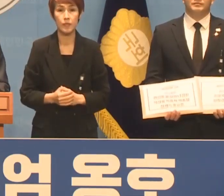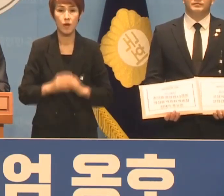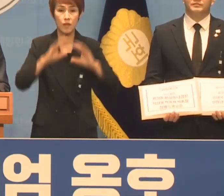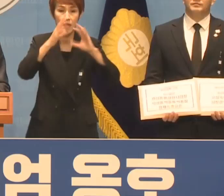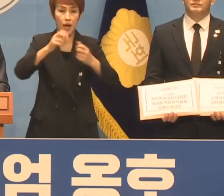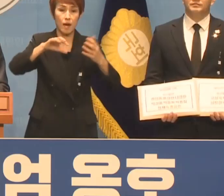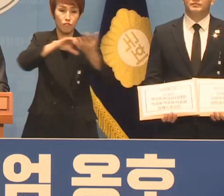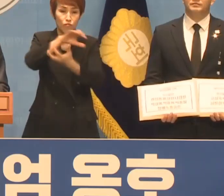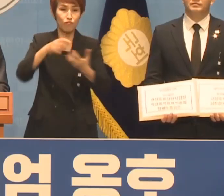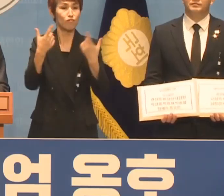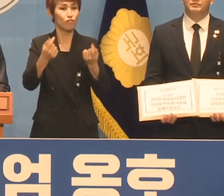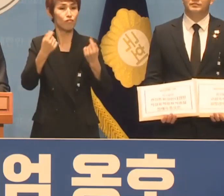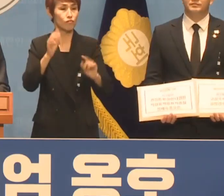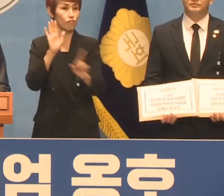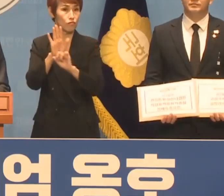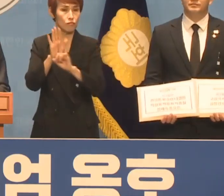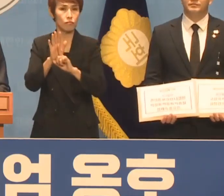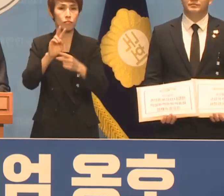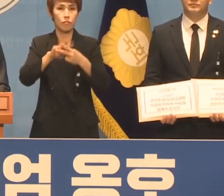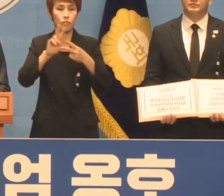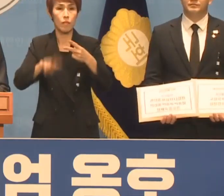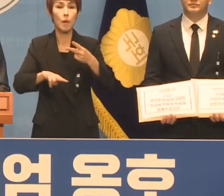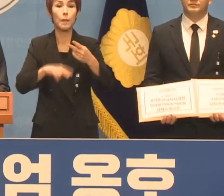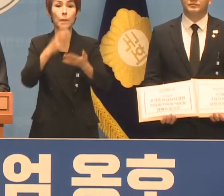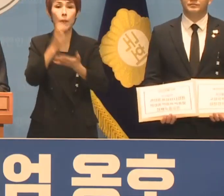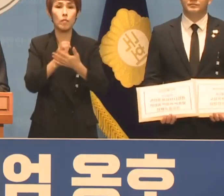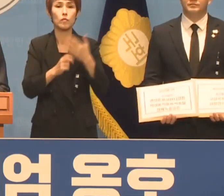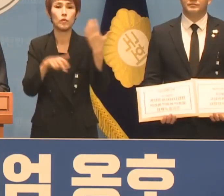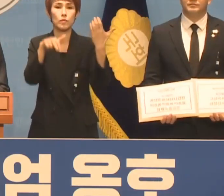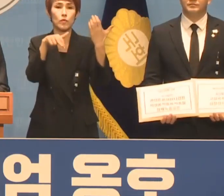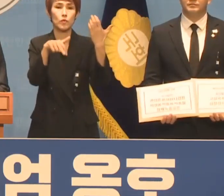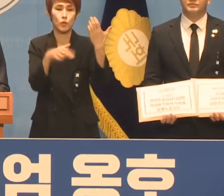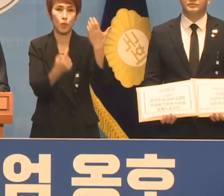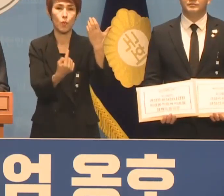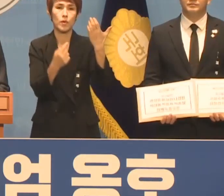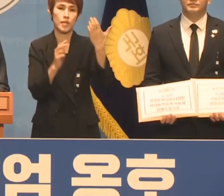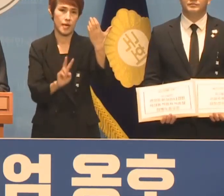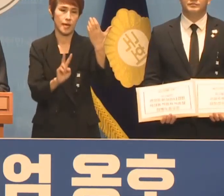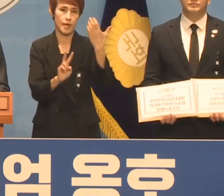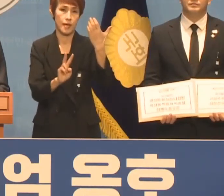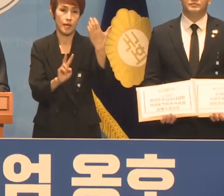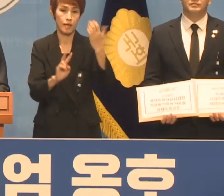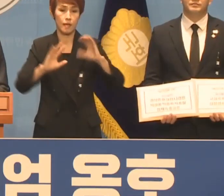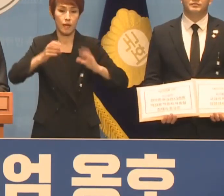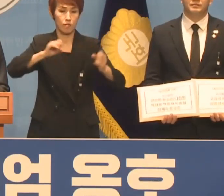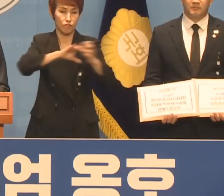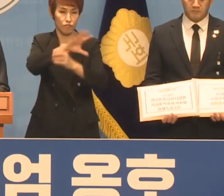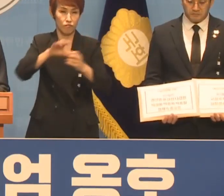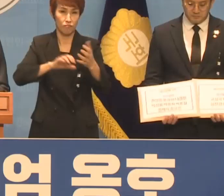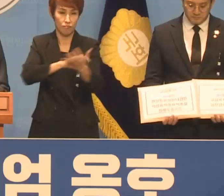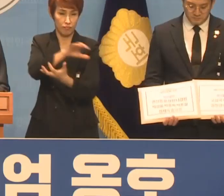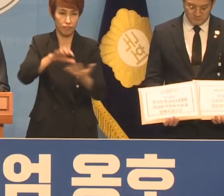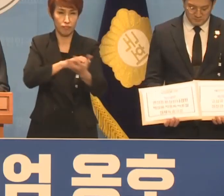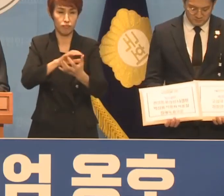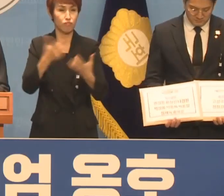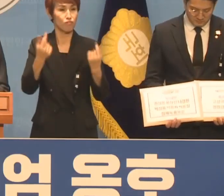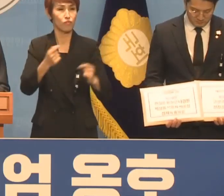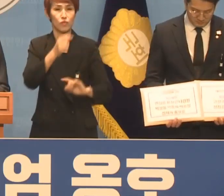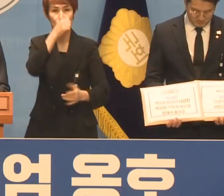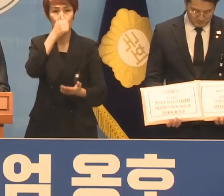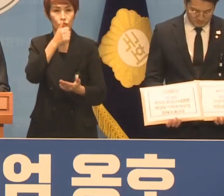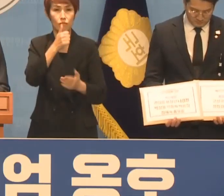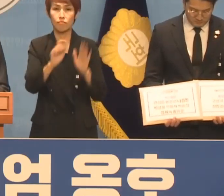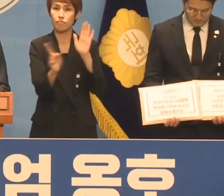선전, 형법 제90조 2항에 따른 내란 선전죄로 고발을 하는 내용이고요. 형법상